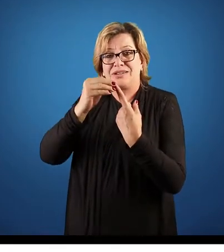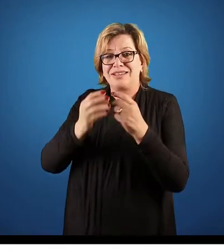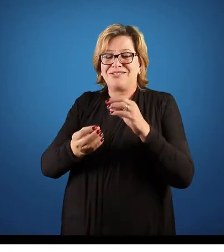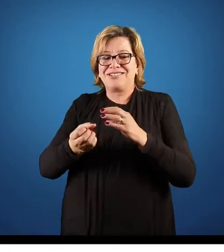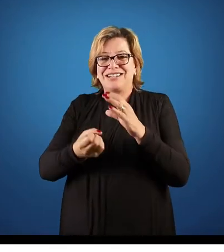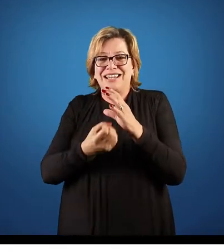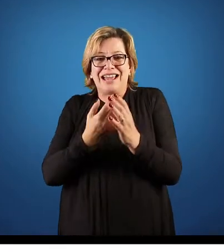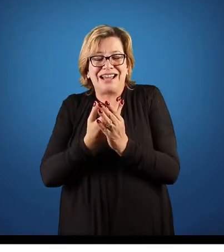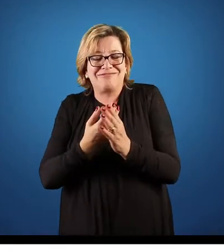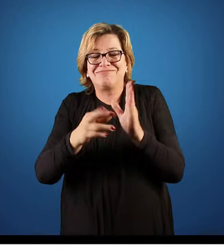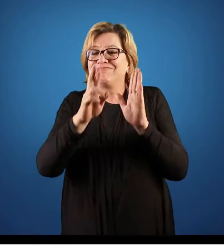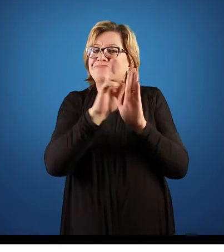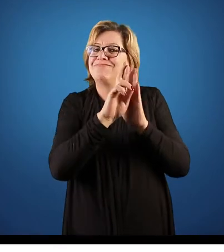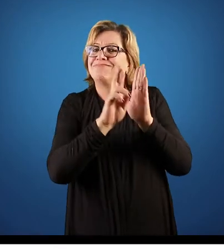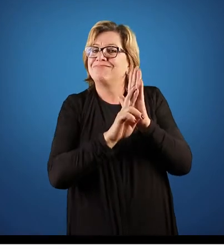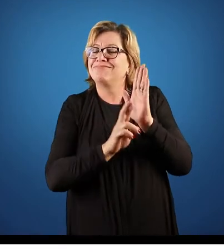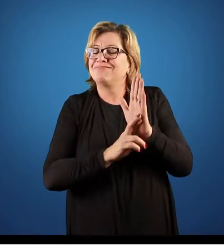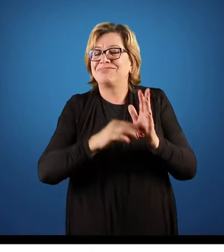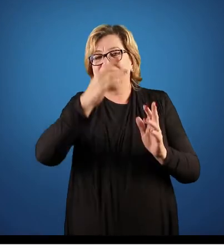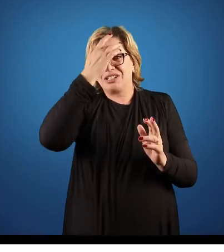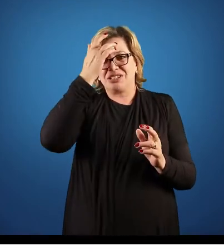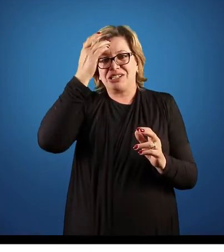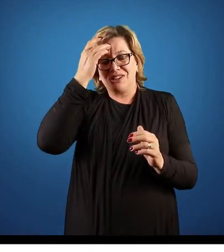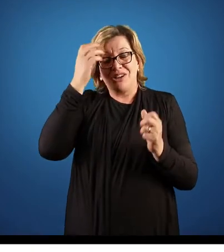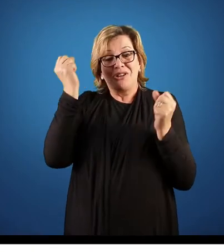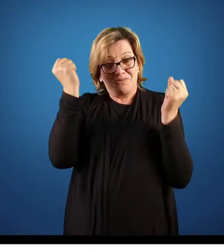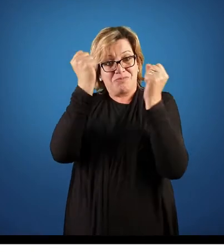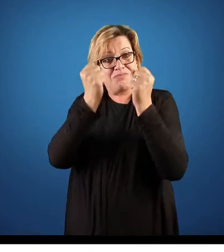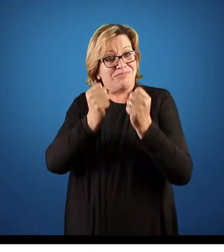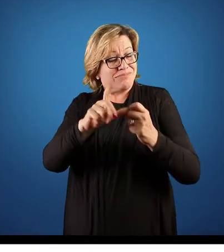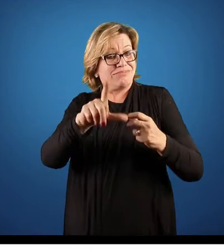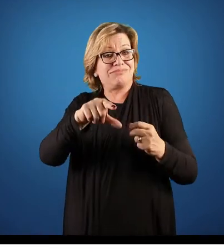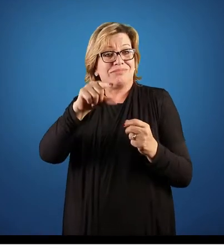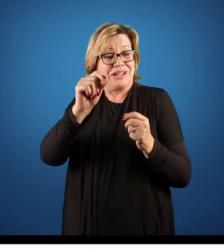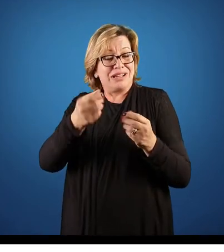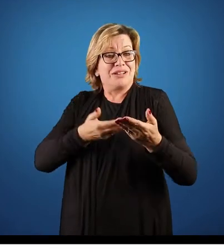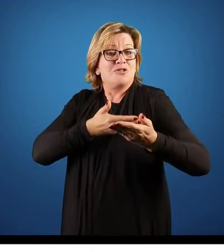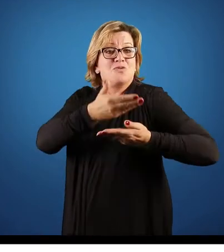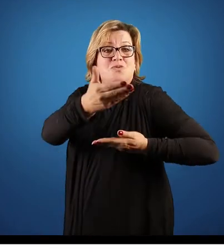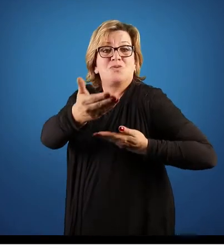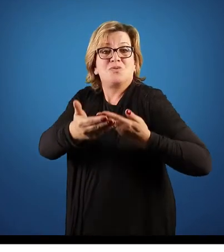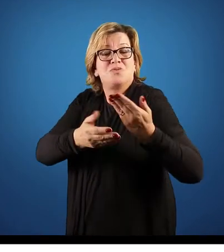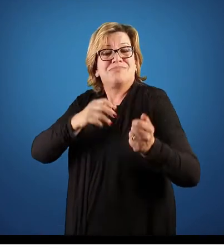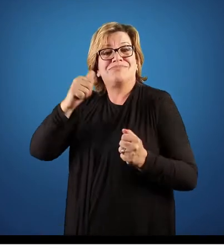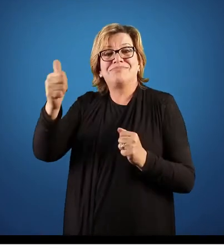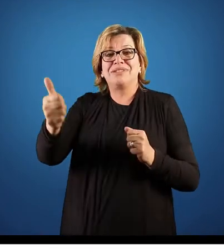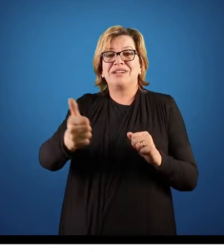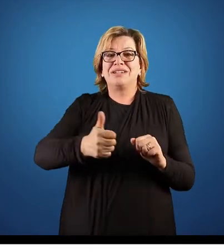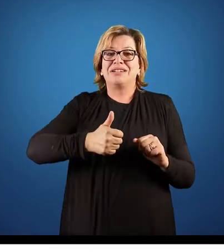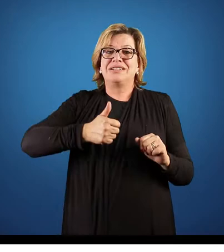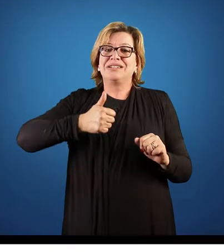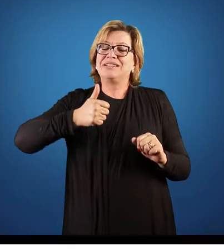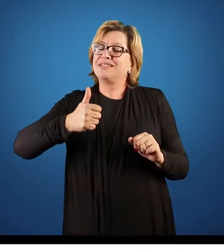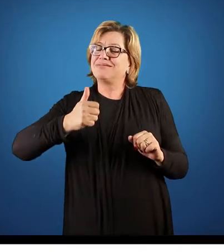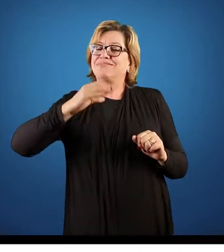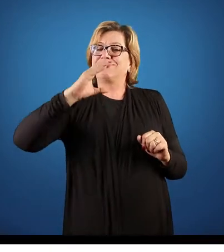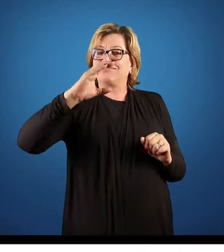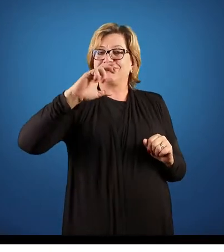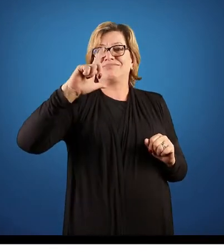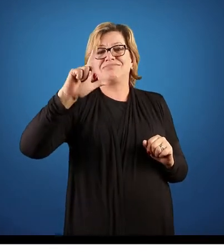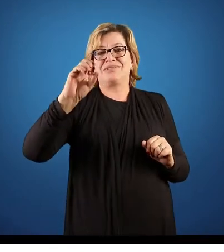criadas políticas para que as pessoas possam tomar decisões que possam interagir de uma forma melhor né com o nosso cliente